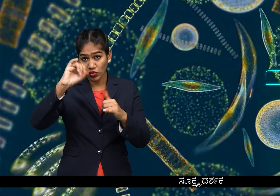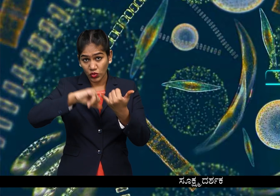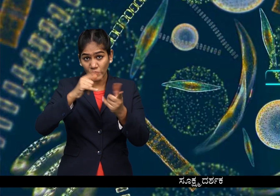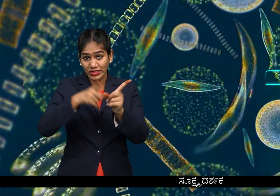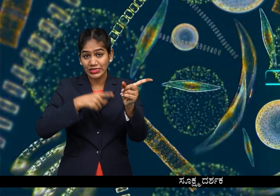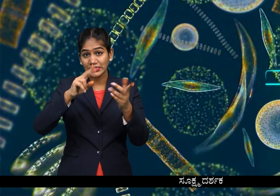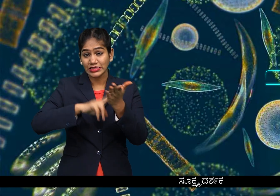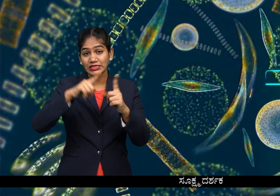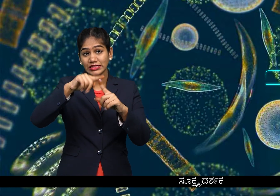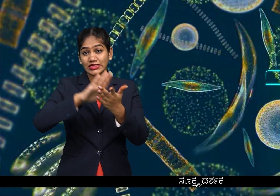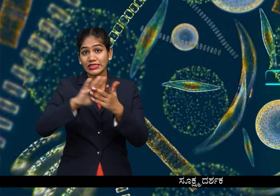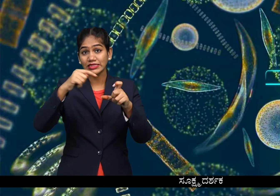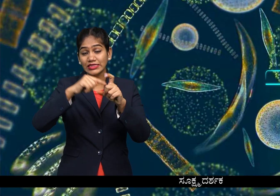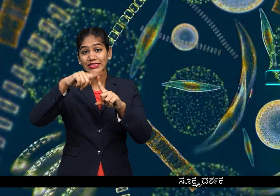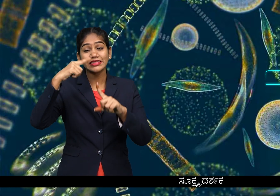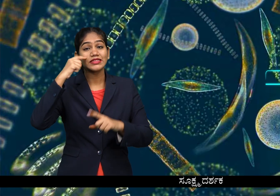ಸೂಕ್ಷ್ಮದರ್ಶಕ